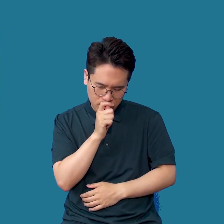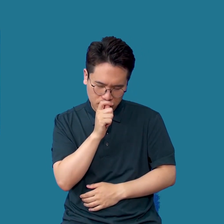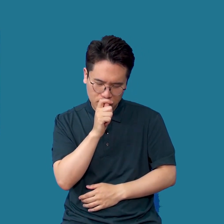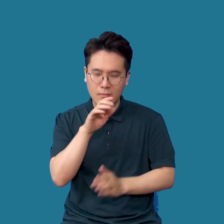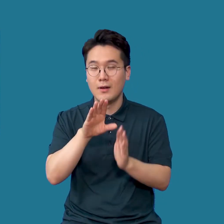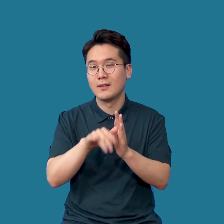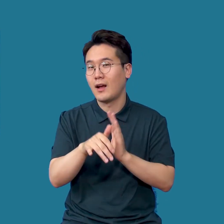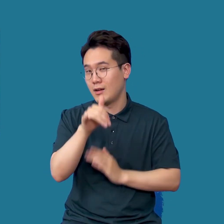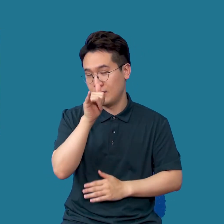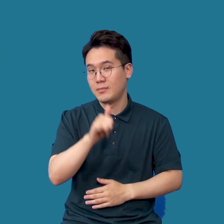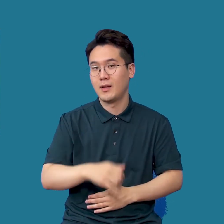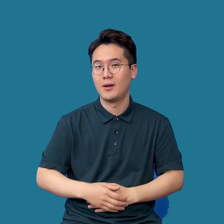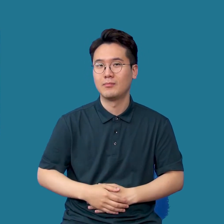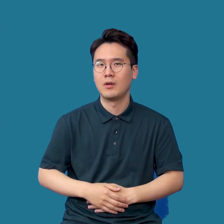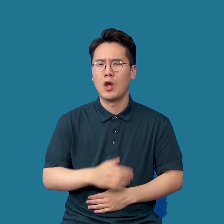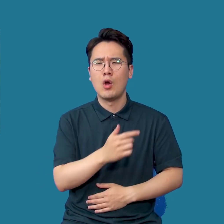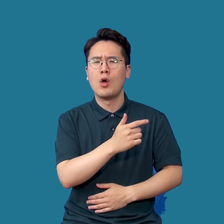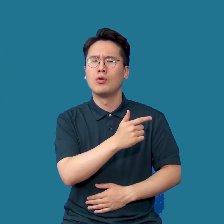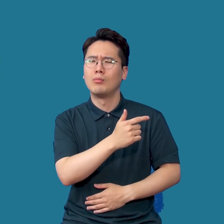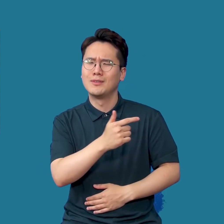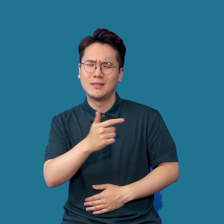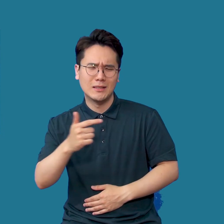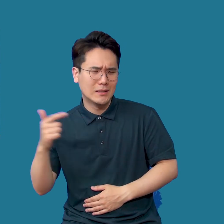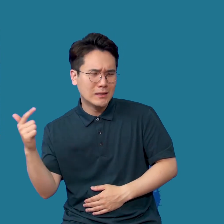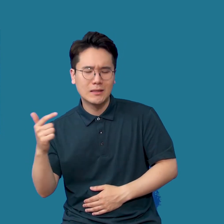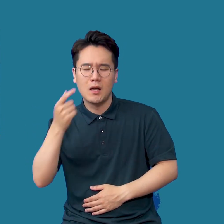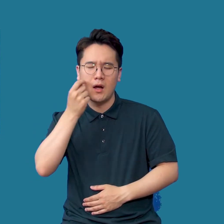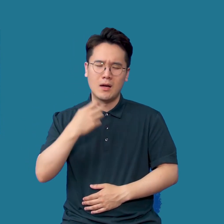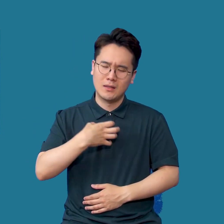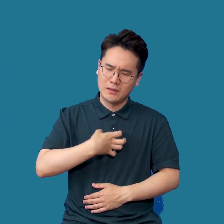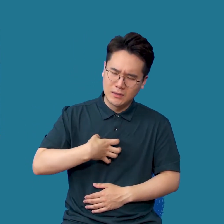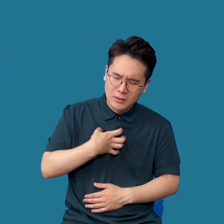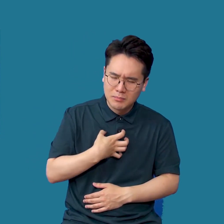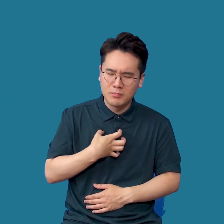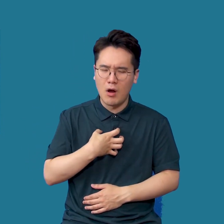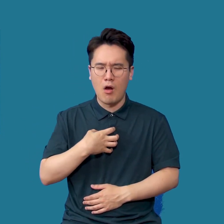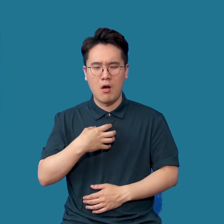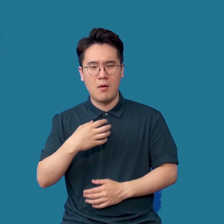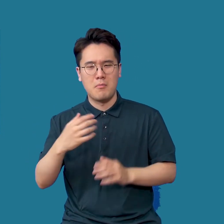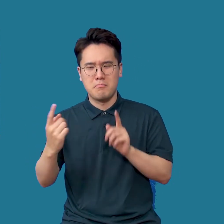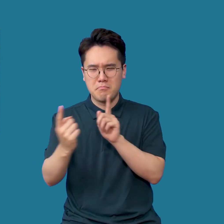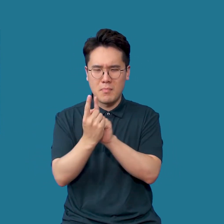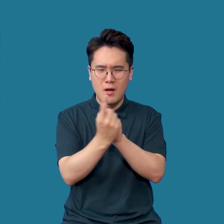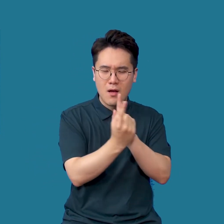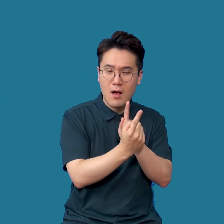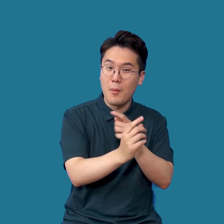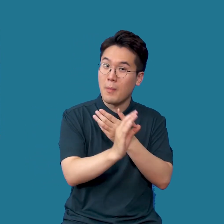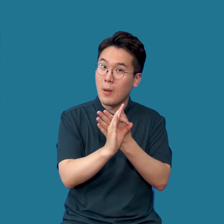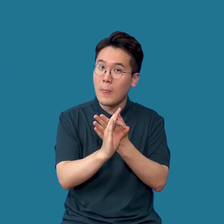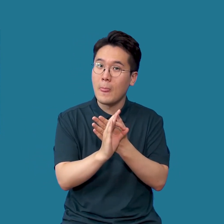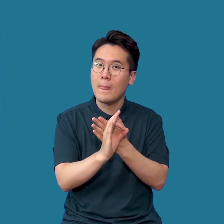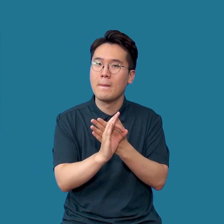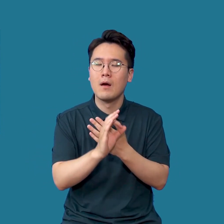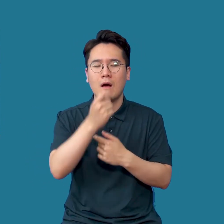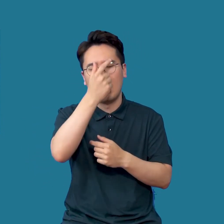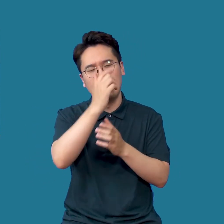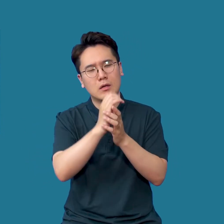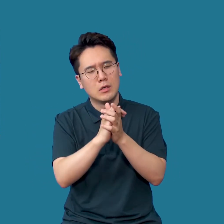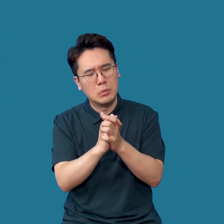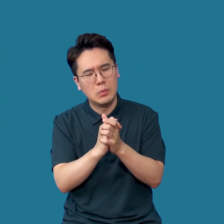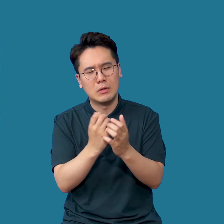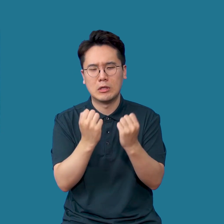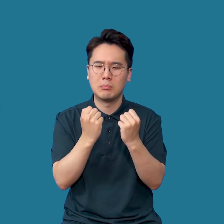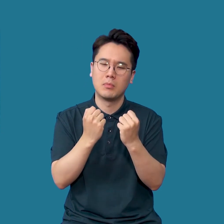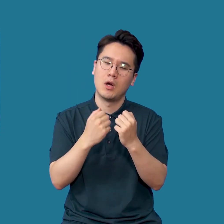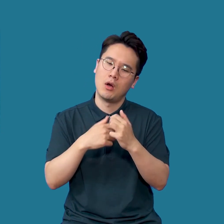않습니다. 너무 큰 슬픔을 당하면 기도가 나오지 않습니다. 가정에